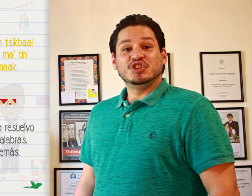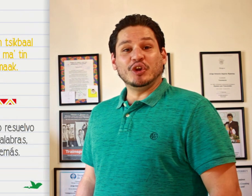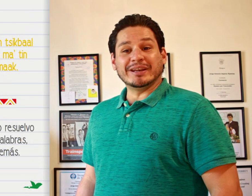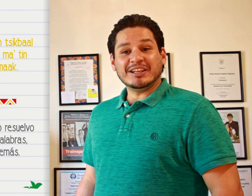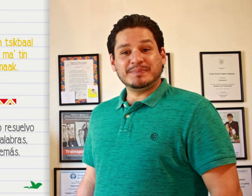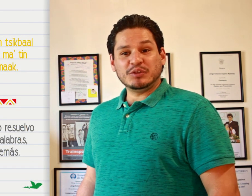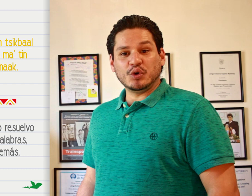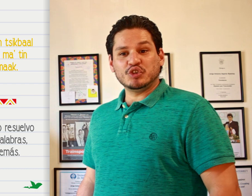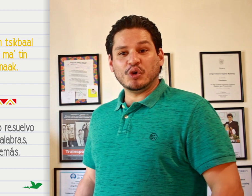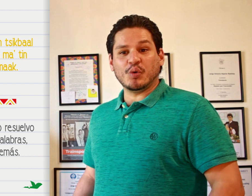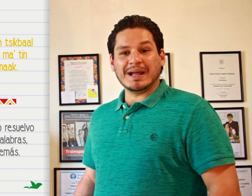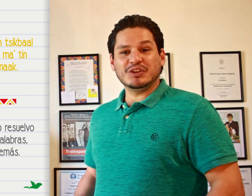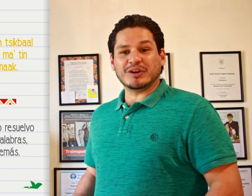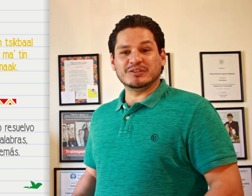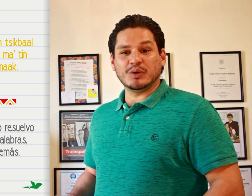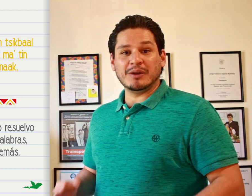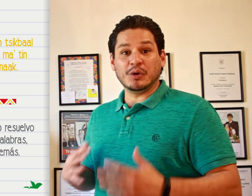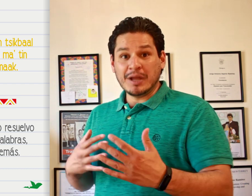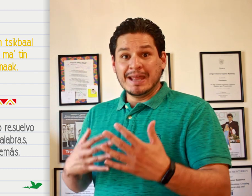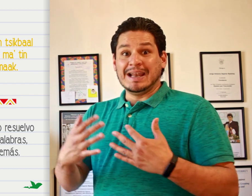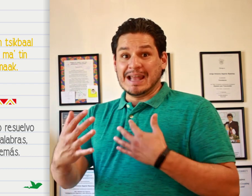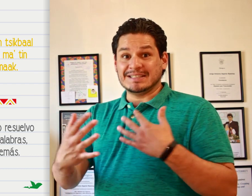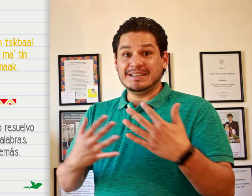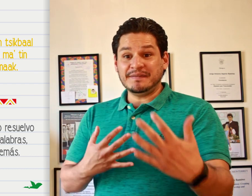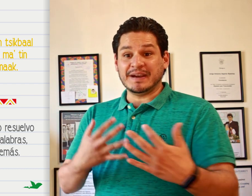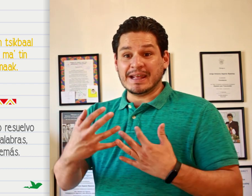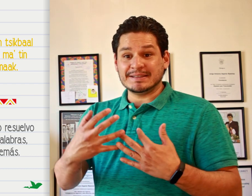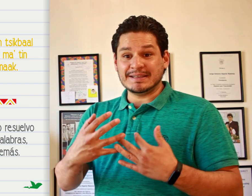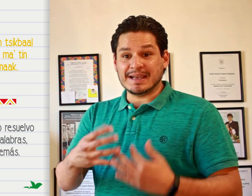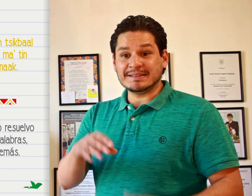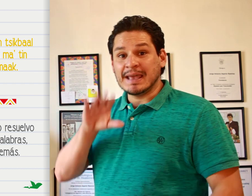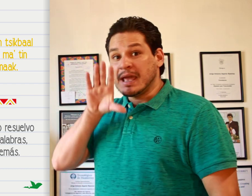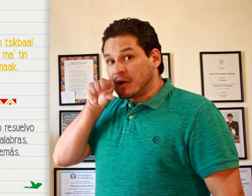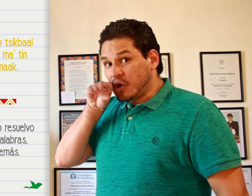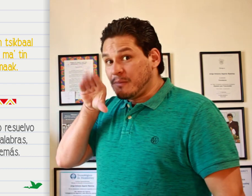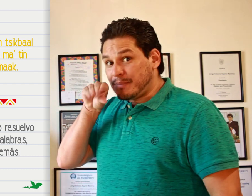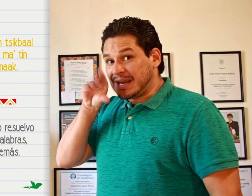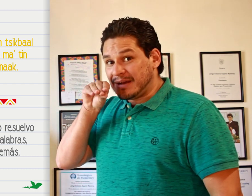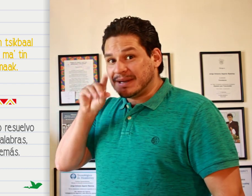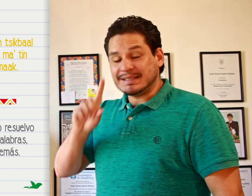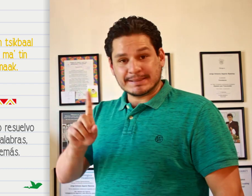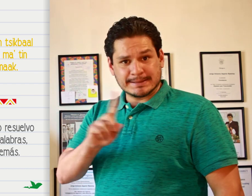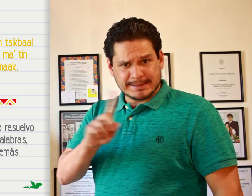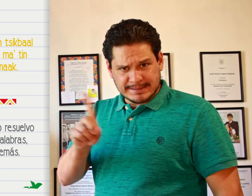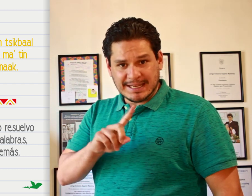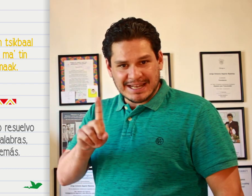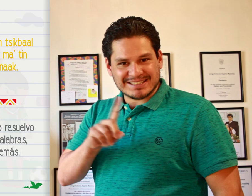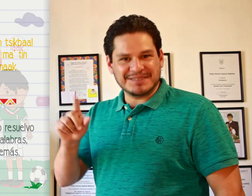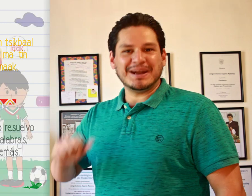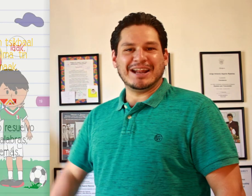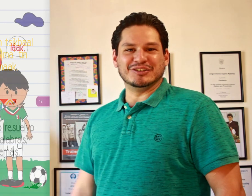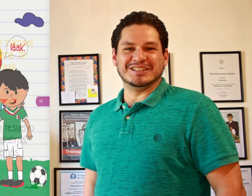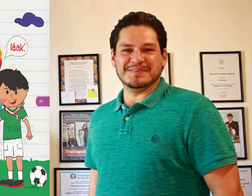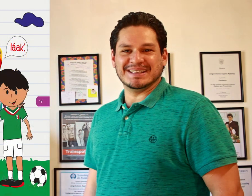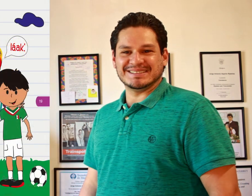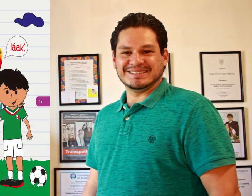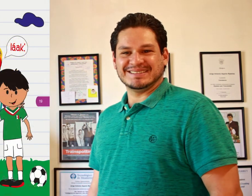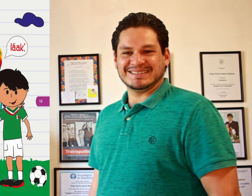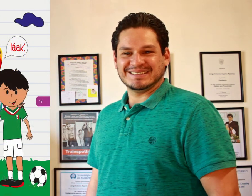Soy respetuoso cuando resuelvo las diferencias con palabras sin lastimar a los demás.